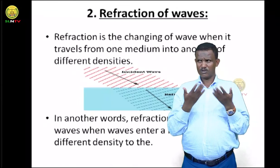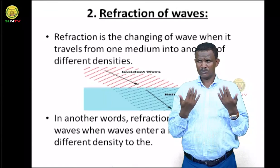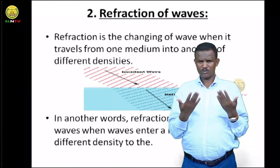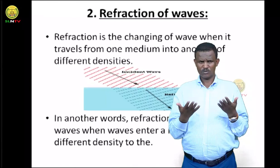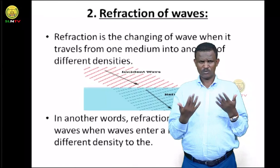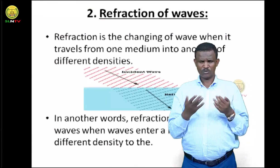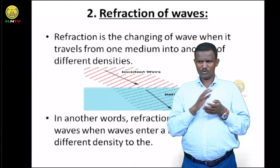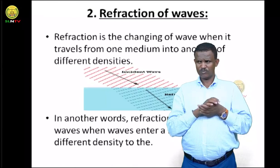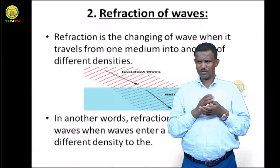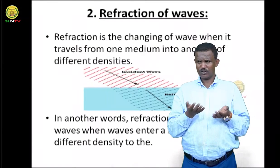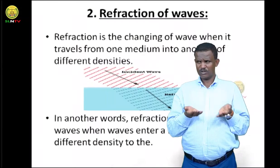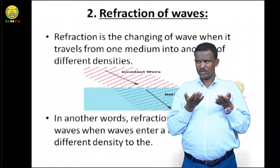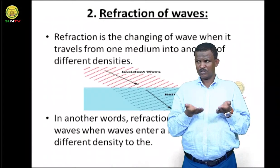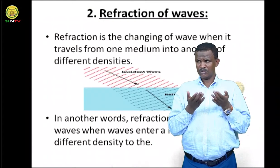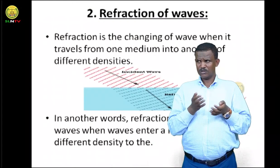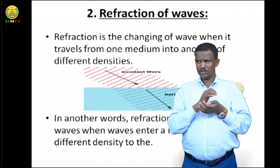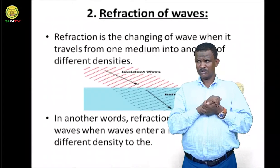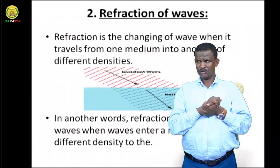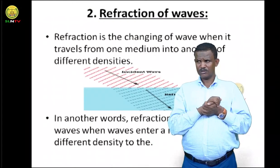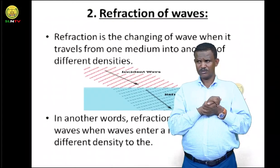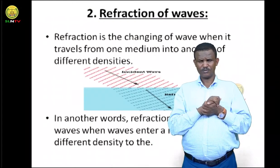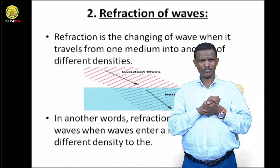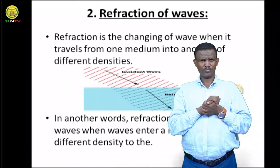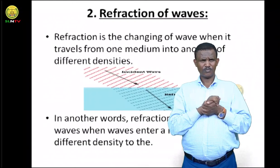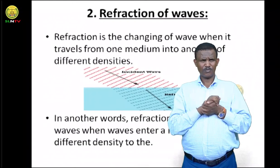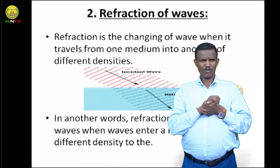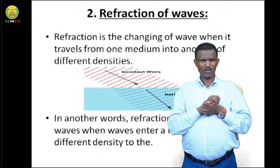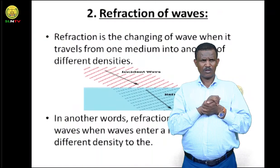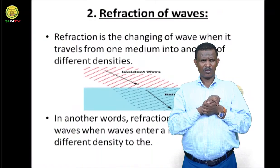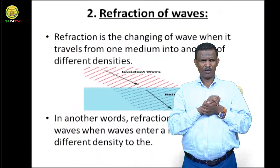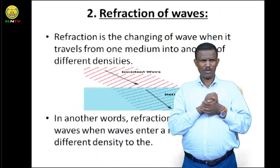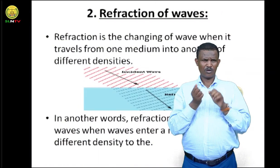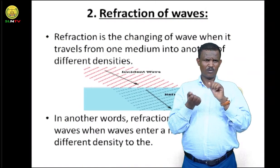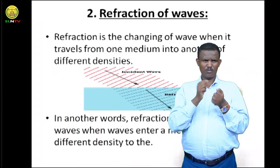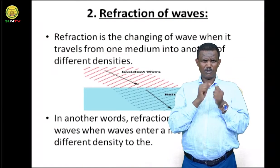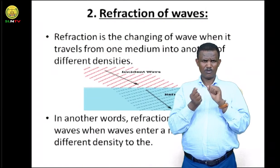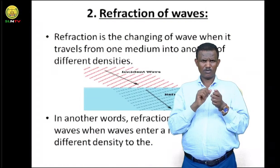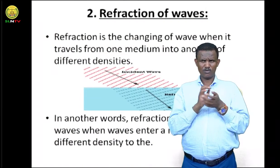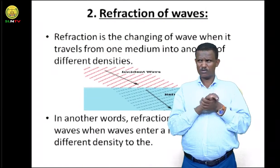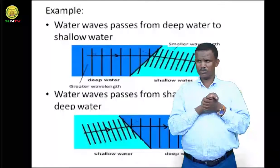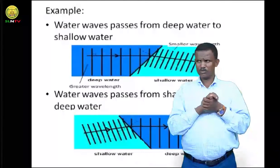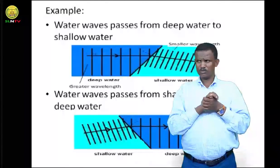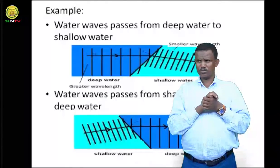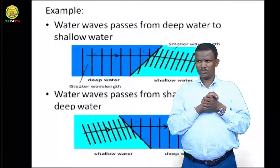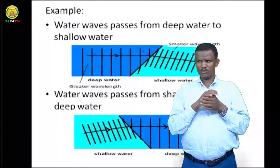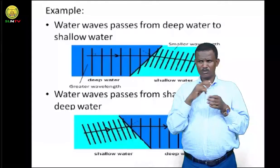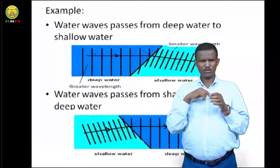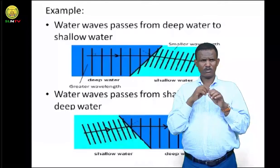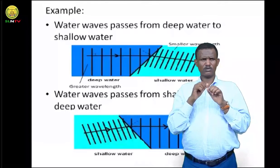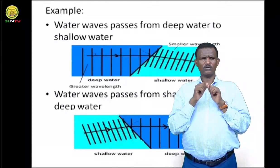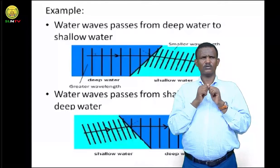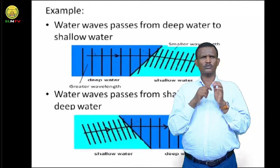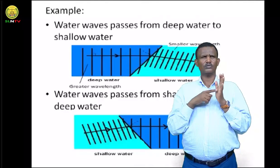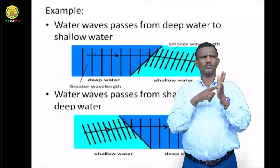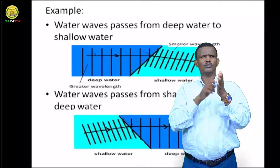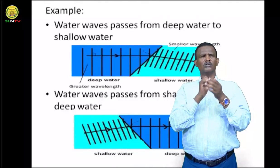different densities laba meelood oo density-go kala duwan yahay cufnaantoodu kala duwan tahay tusaale hadaynu soo qaadano